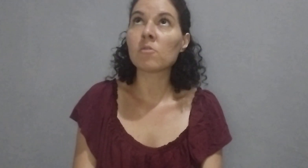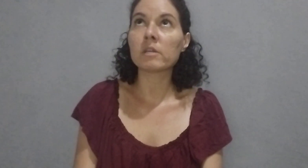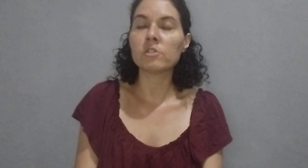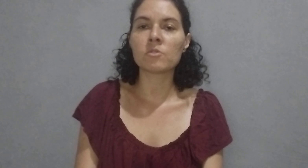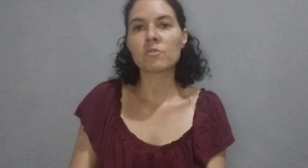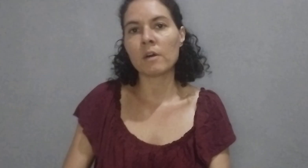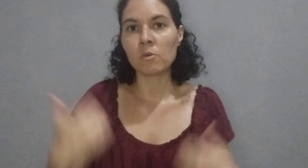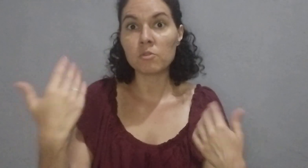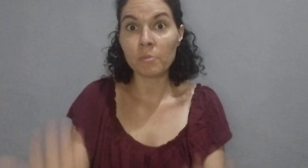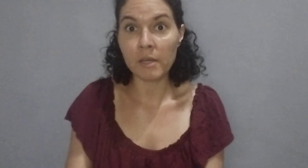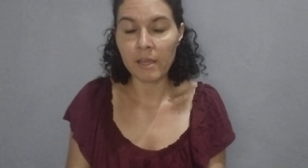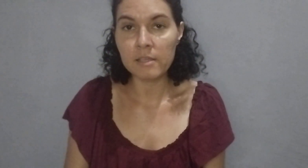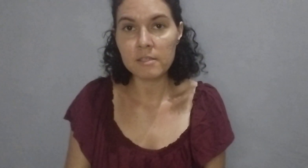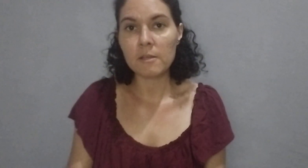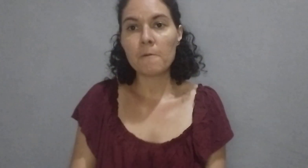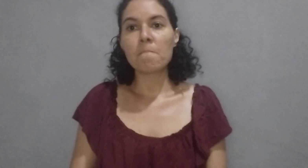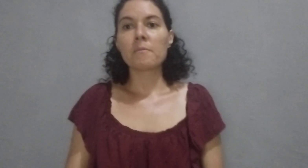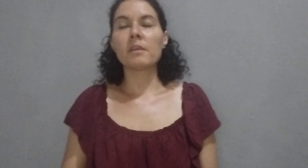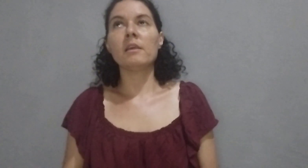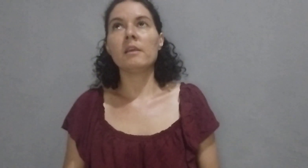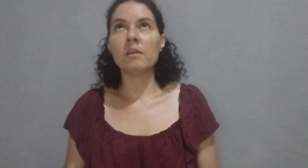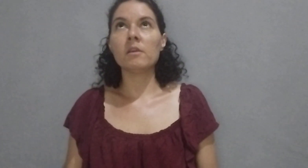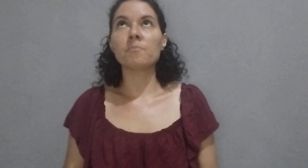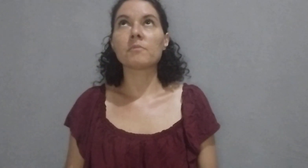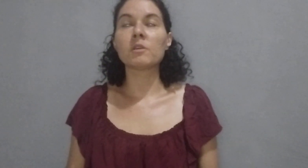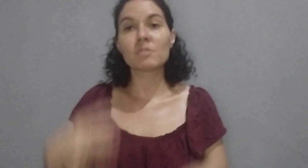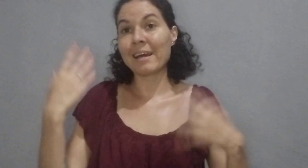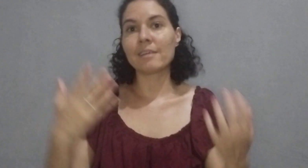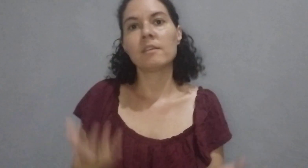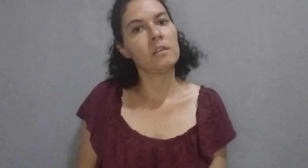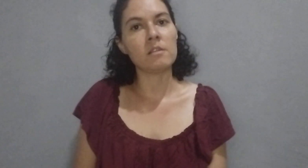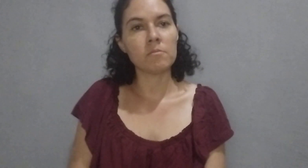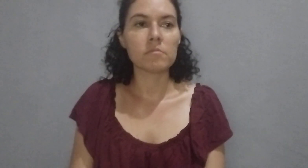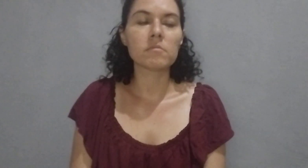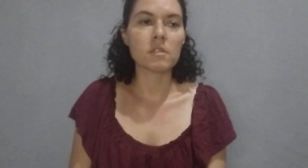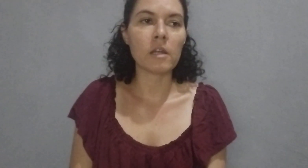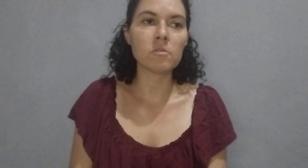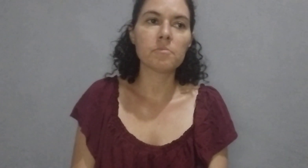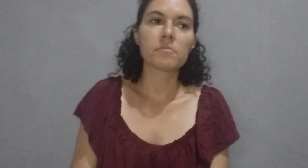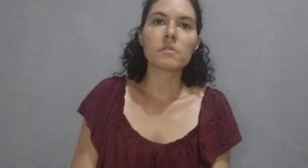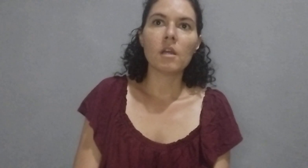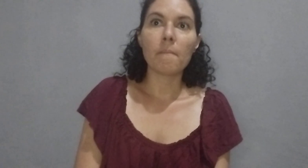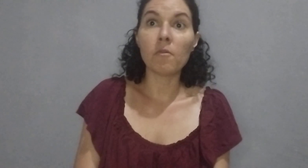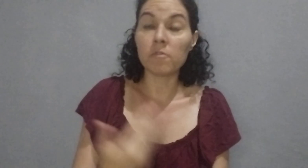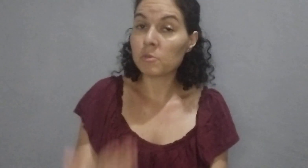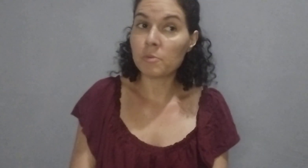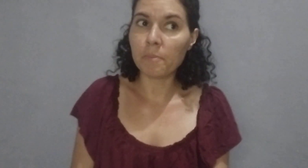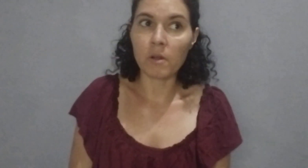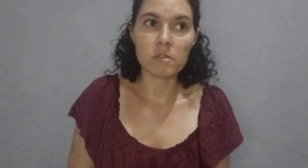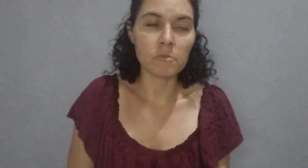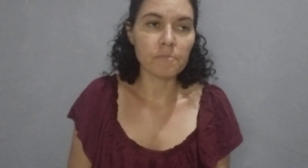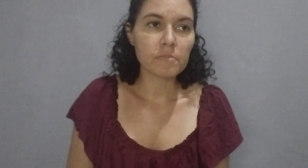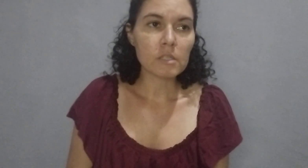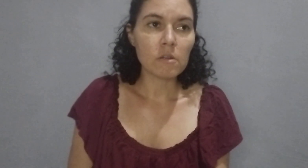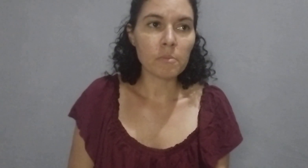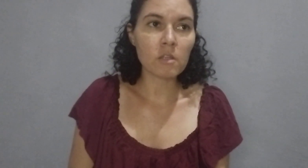algo que Jesus falou sobre eles que os caracteriza, certo? Bom, vamos para o próximo. O